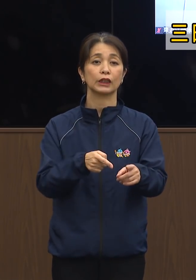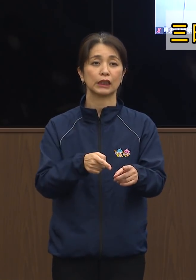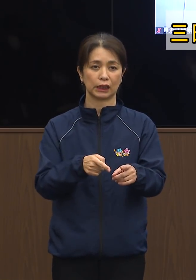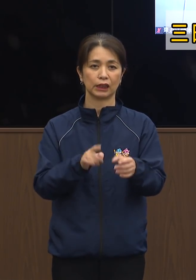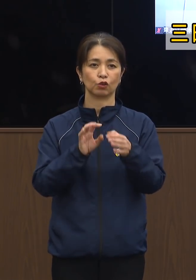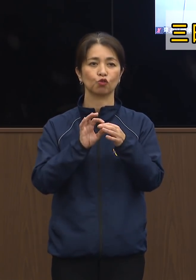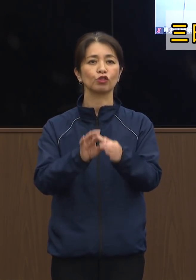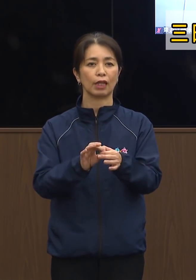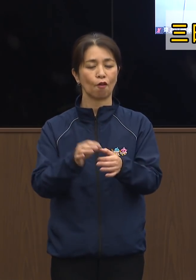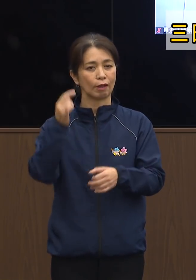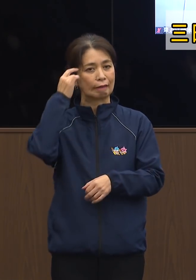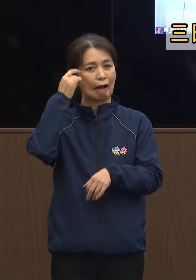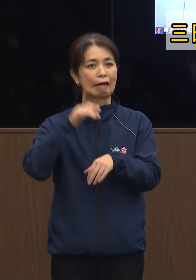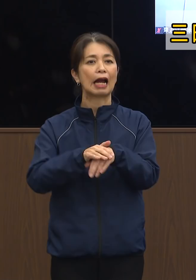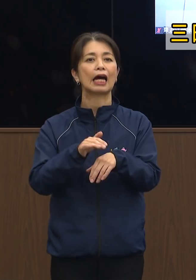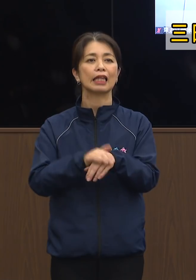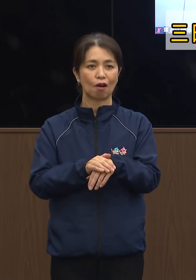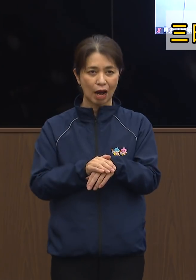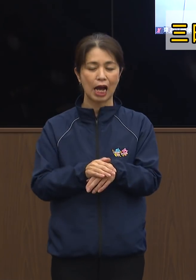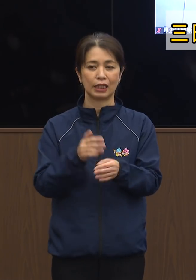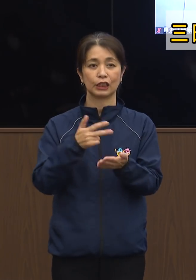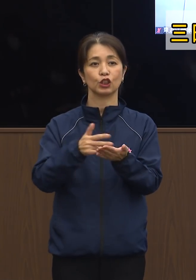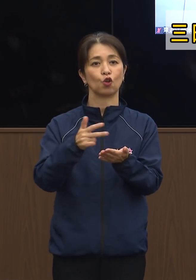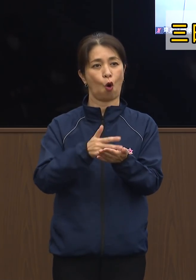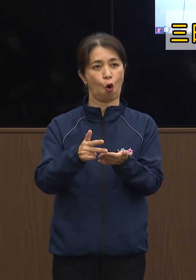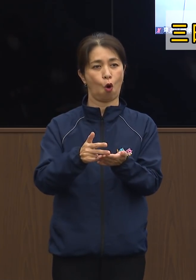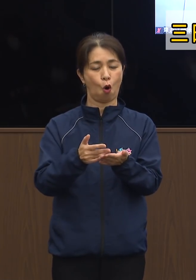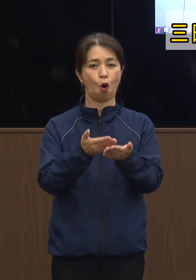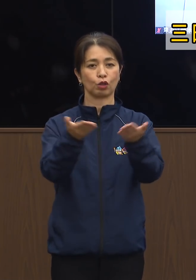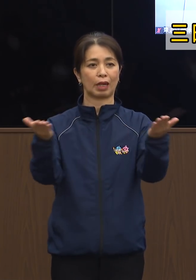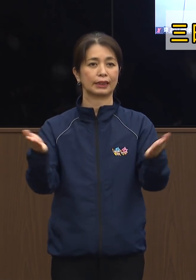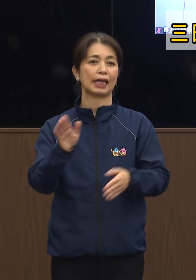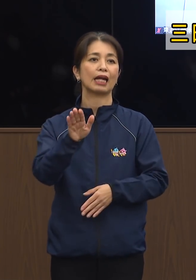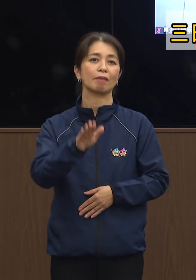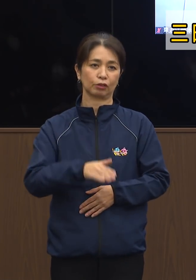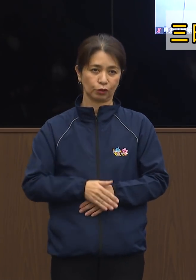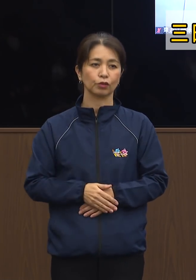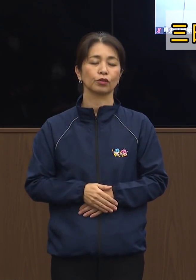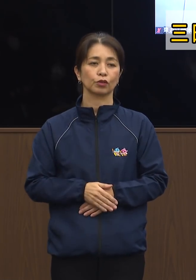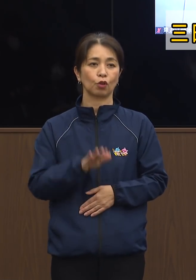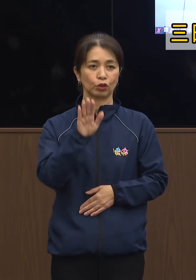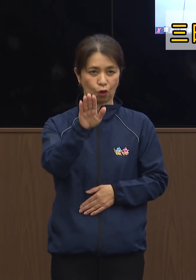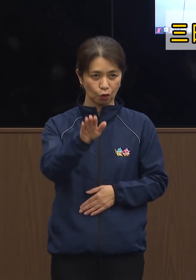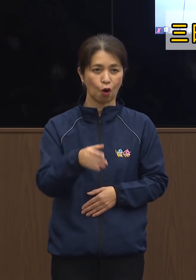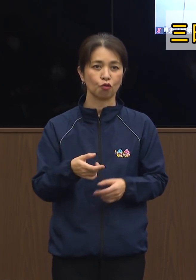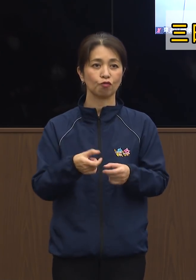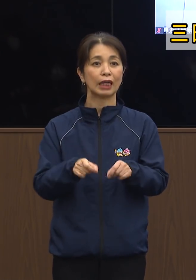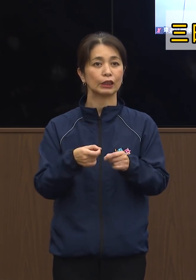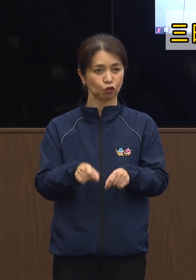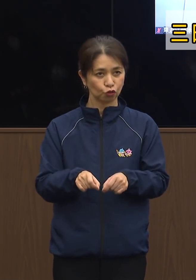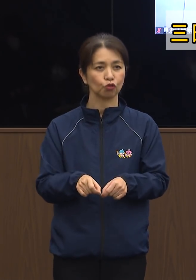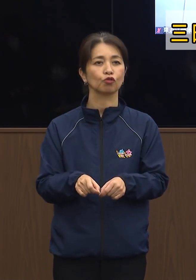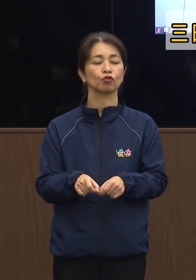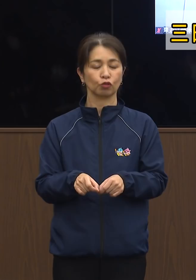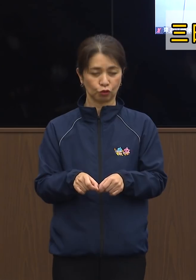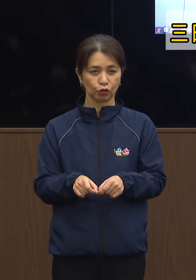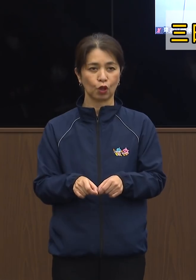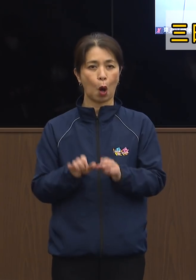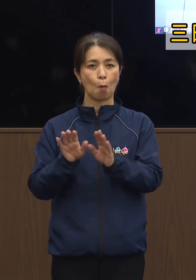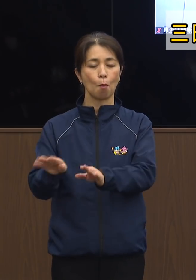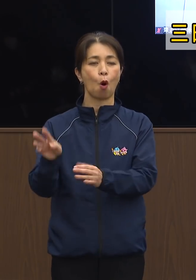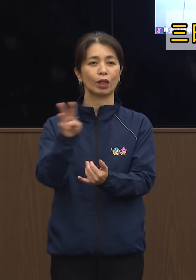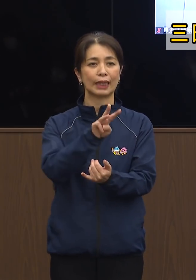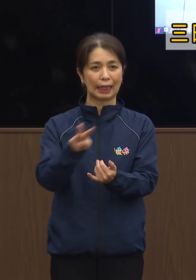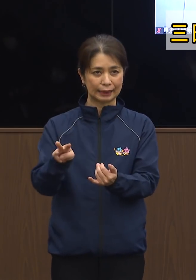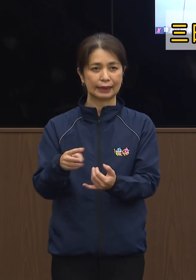ての考え方はお手元に資料1枚もので、ございます。後ほど詳しく防災危機管理官から説明があると